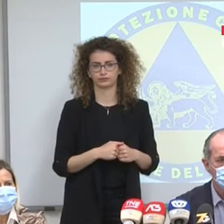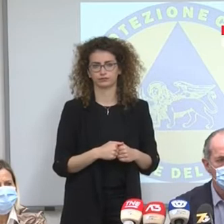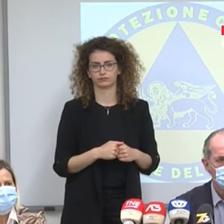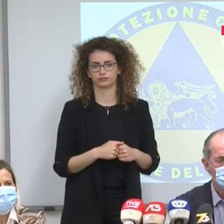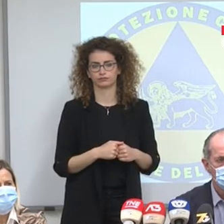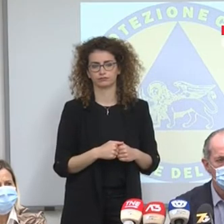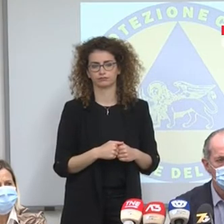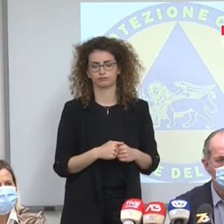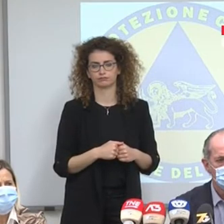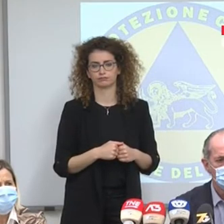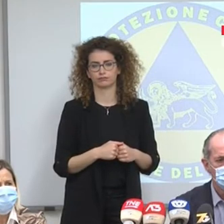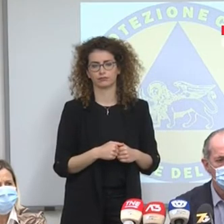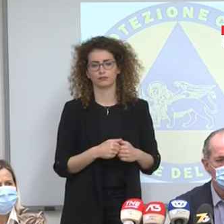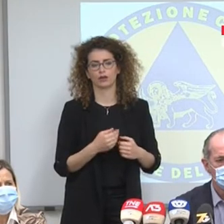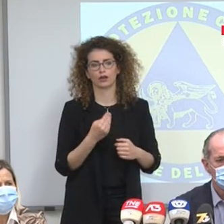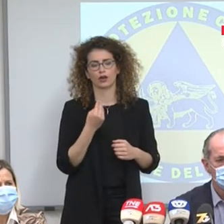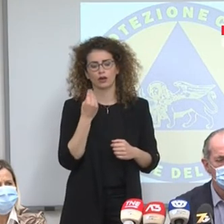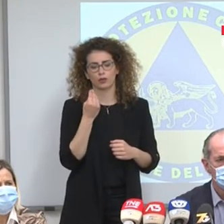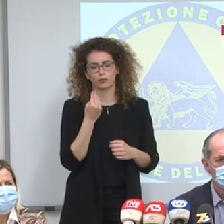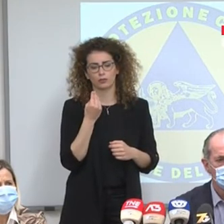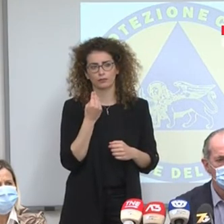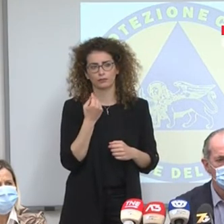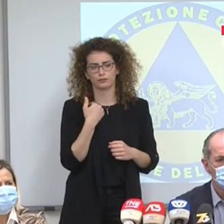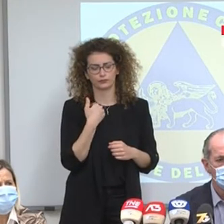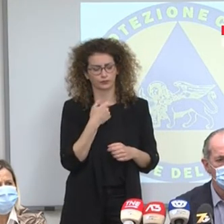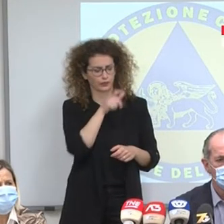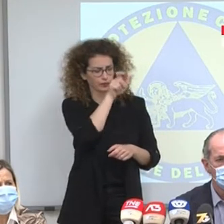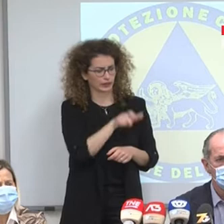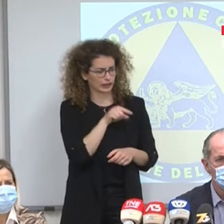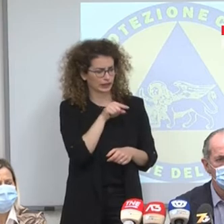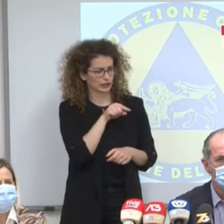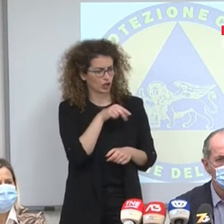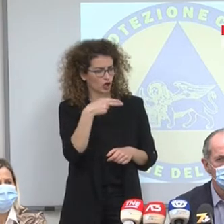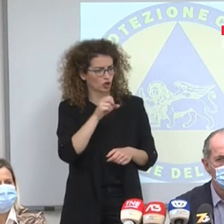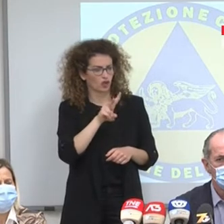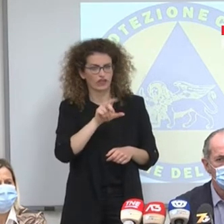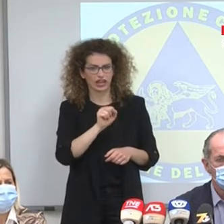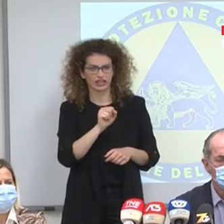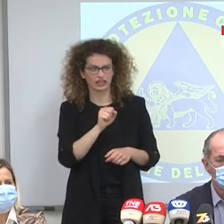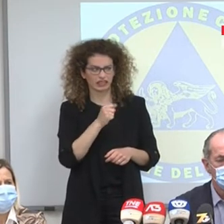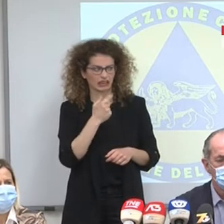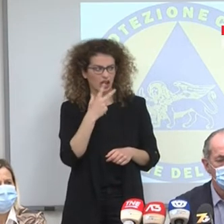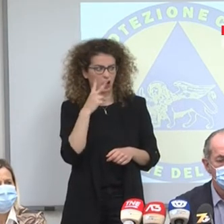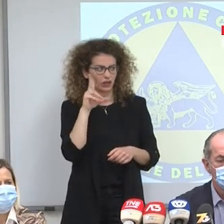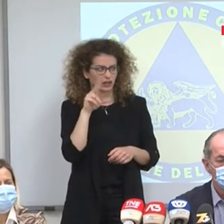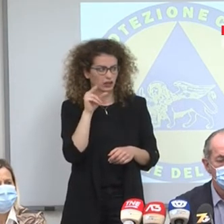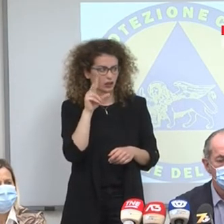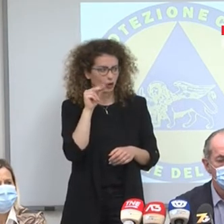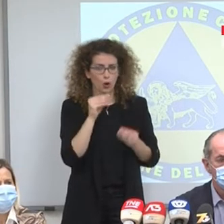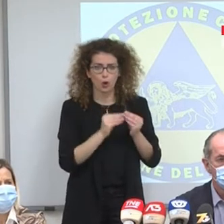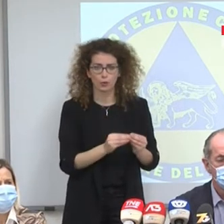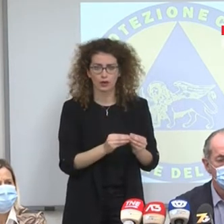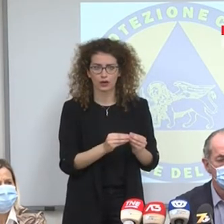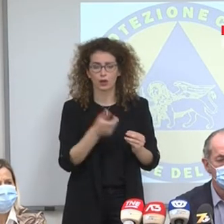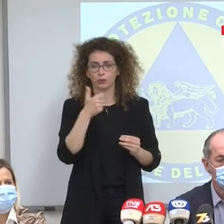come facciamo a sapere che non si tratti di Novax, visto che ci sono 6.000